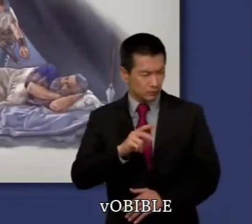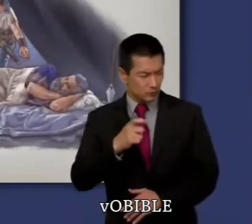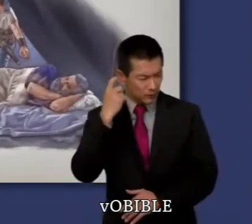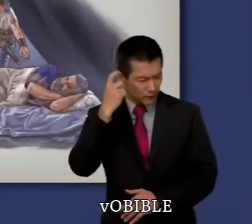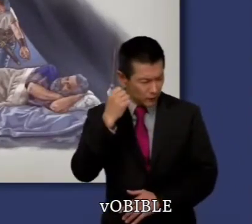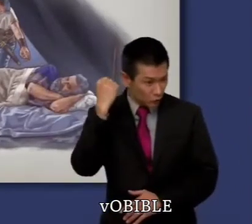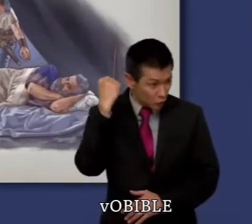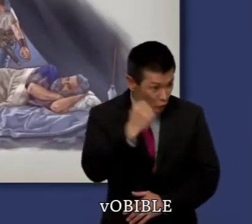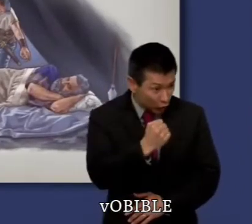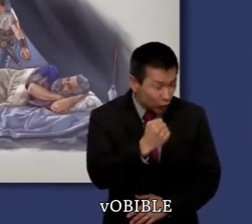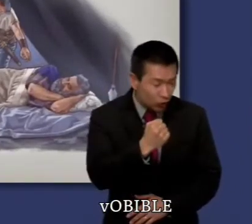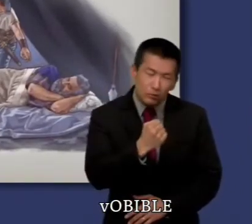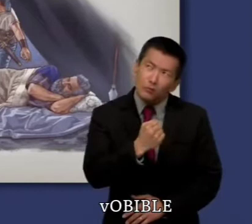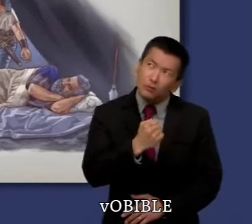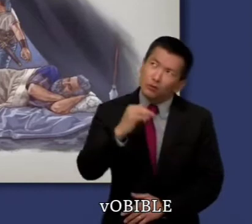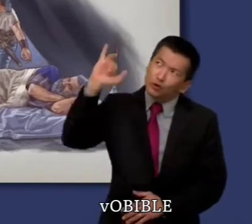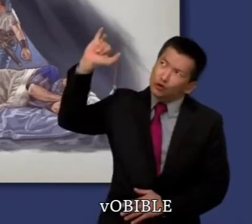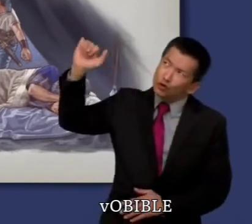mort de Saül.